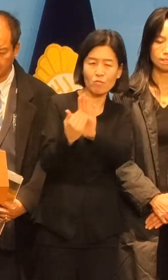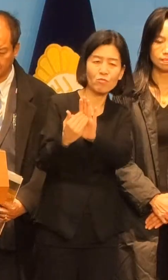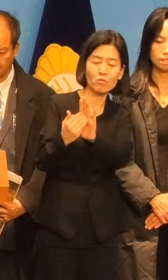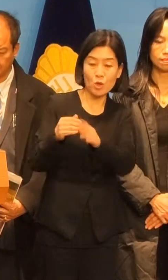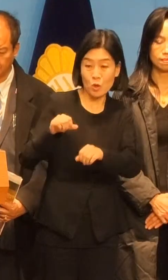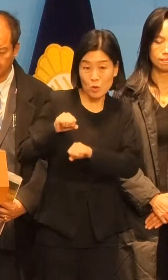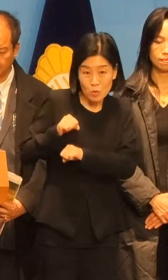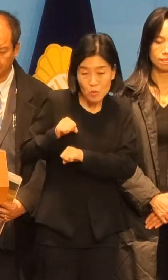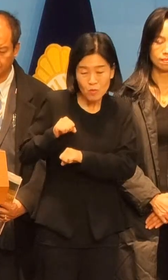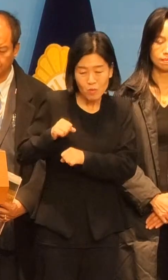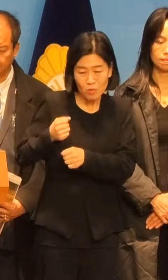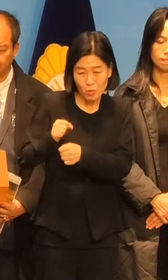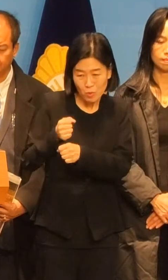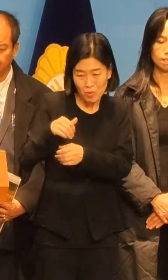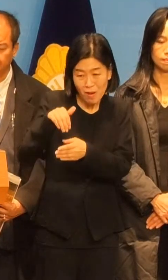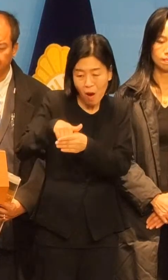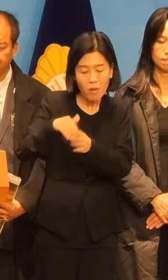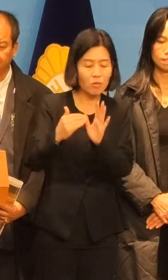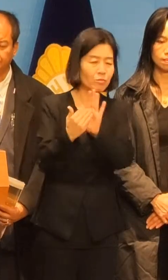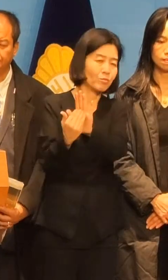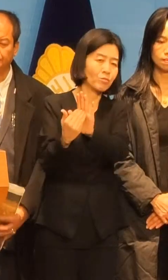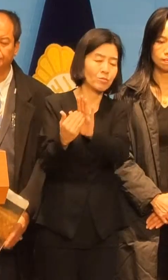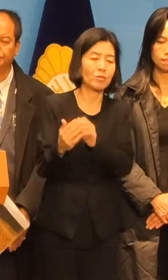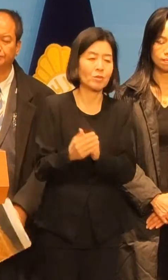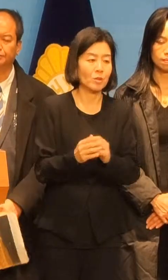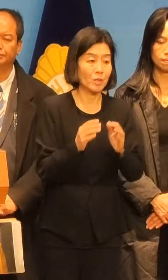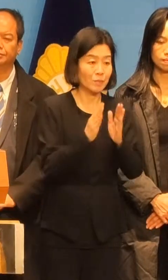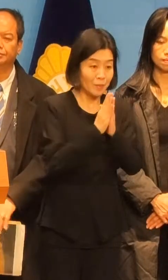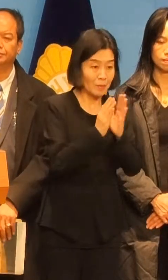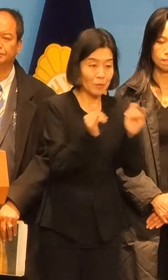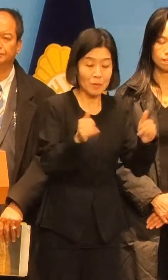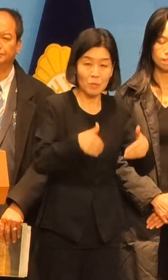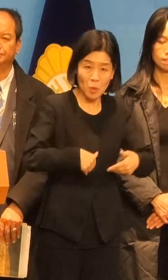조작한 선거도 거부했습니다. 그들이 지금 필요한 것은